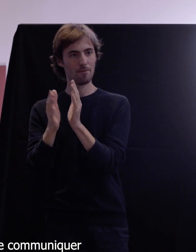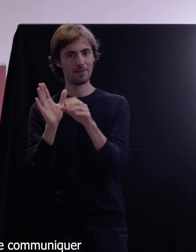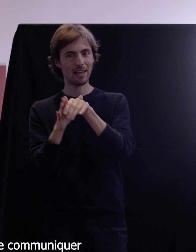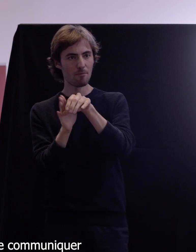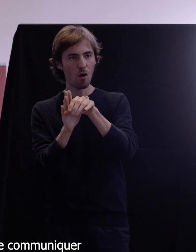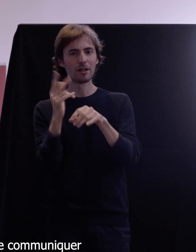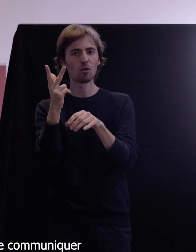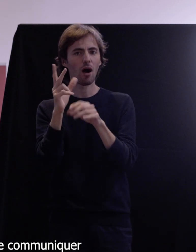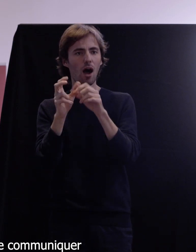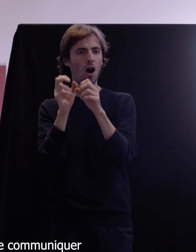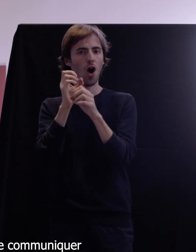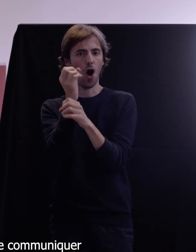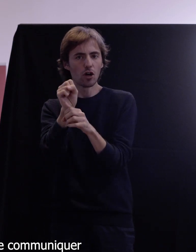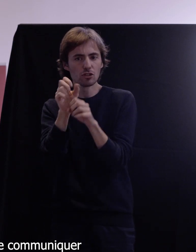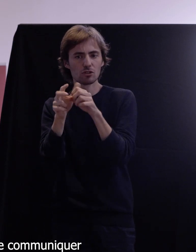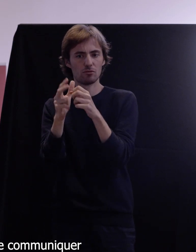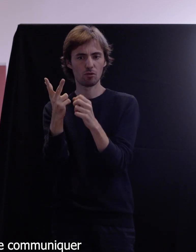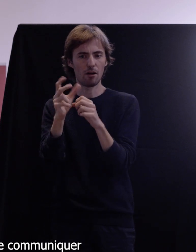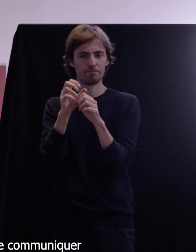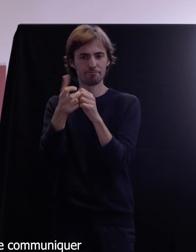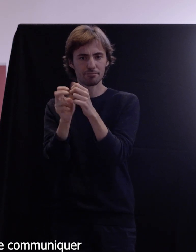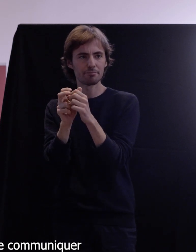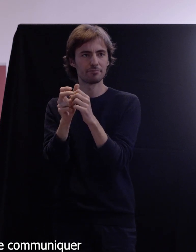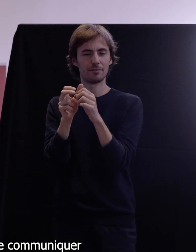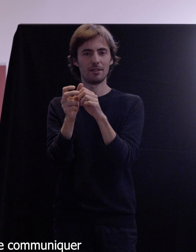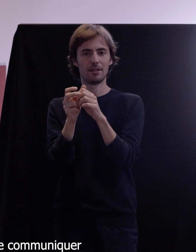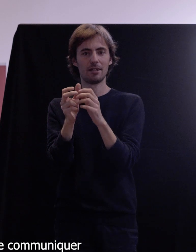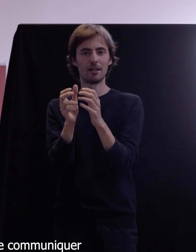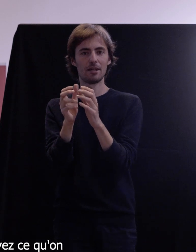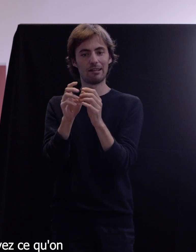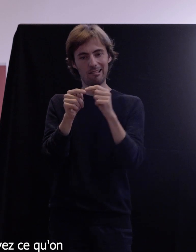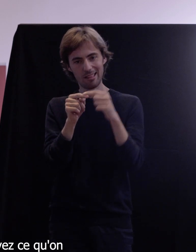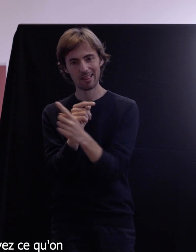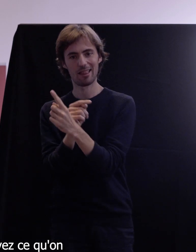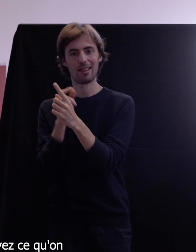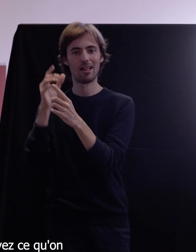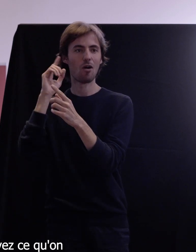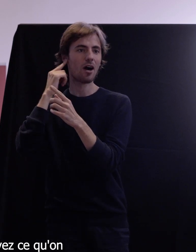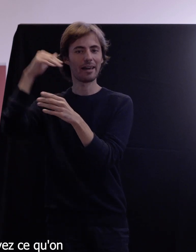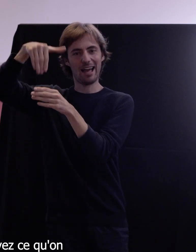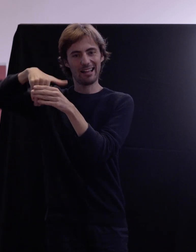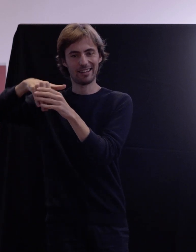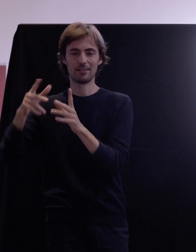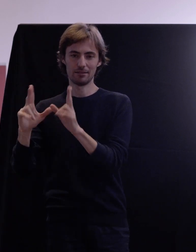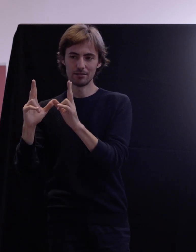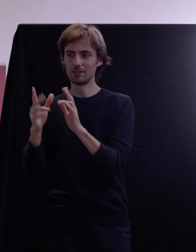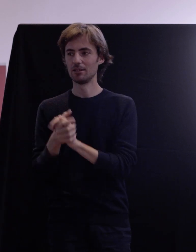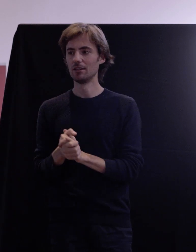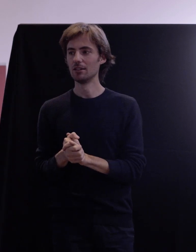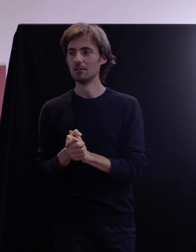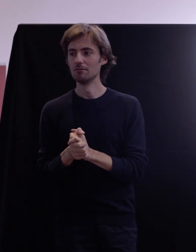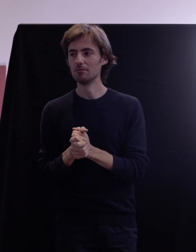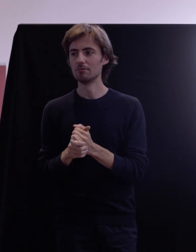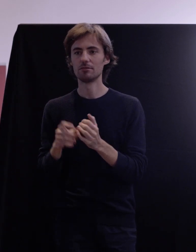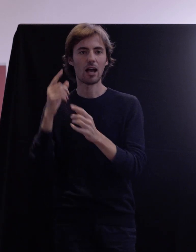qui vont venir faire communiquer le tympan avec l'oreille interne. Et puis vous avez ce qu'on appelle l'oreille interne qui est donc